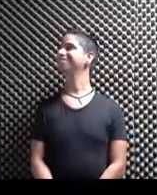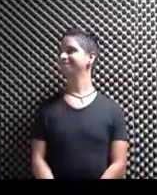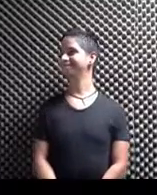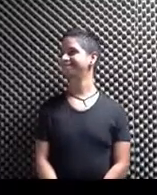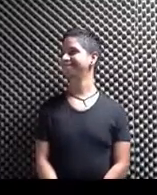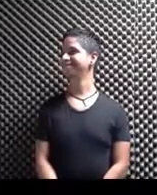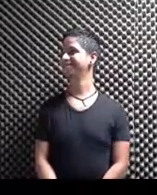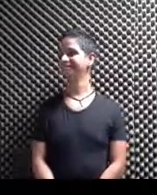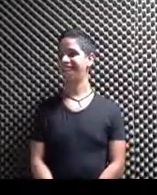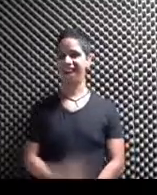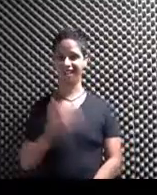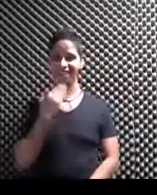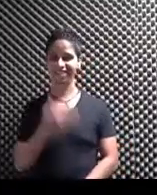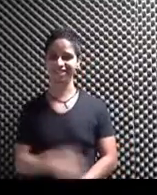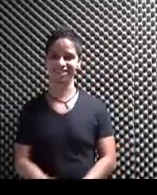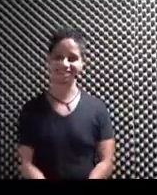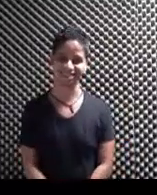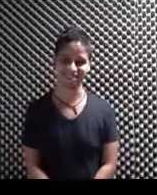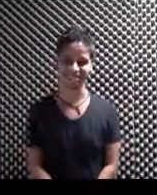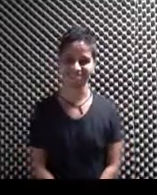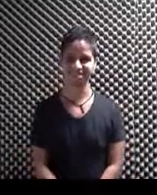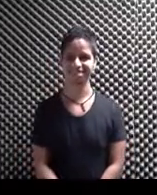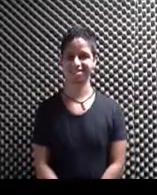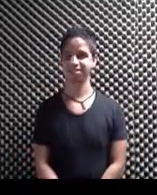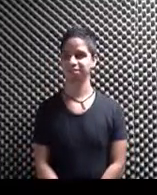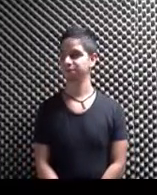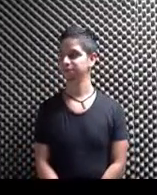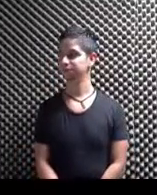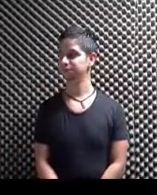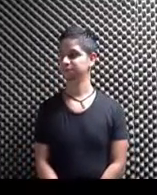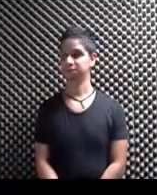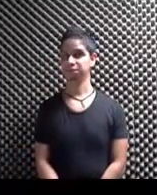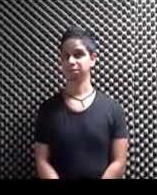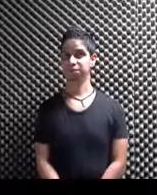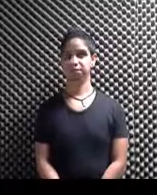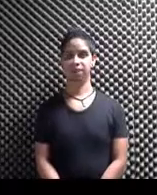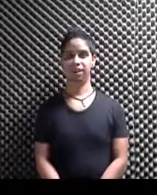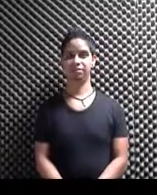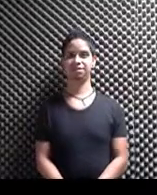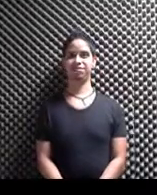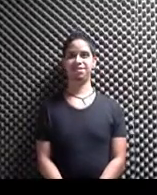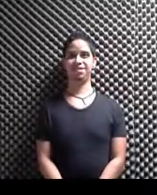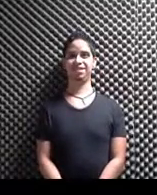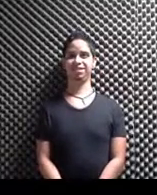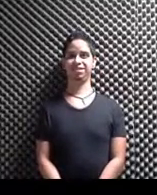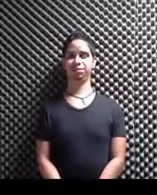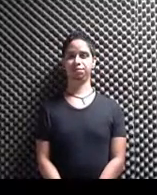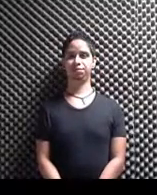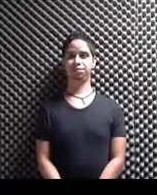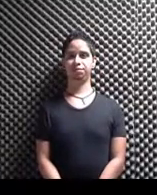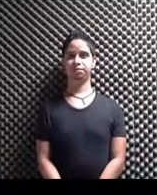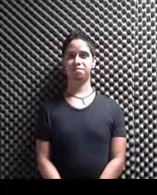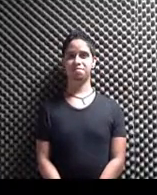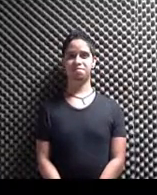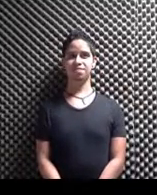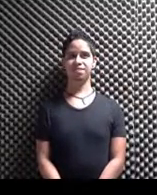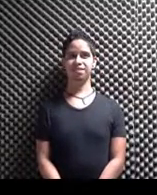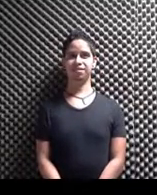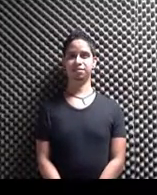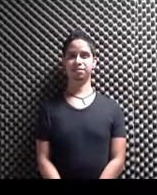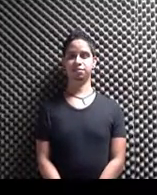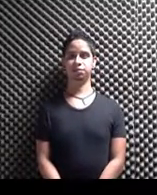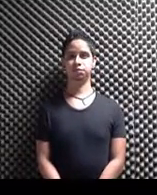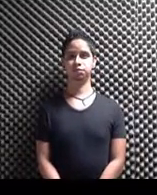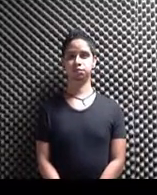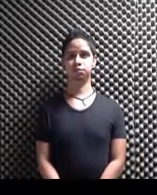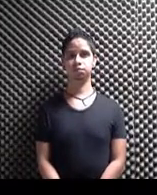él No te metas en un plan sin contrato que te quede chiquito Con el plan de GoFund de AT&T tienes llamadas mensajes e internet ilimitados en Puerto Rico y Estados Unidos Larga